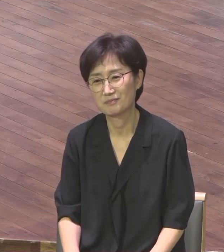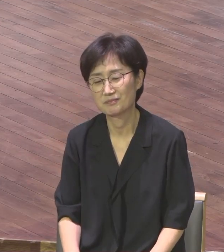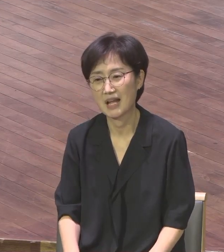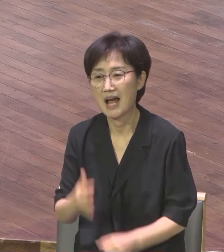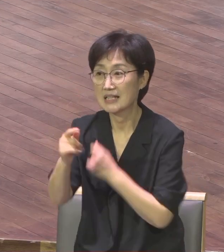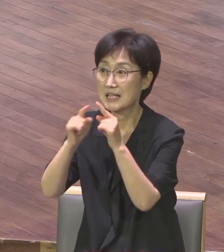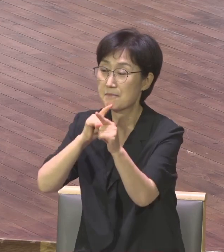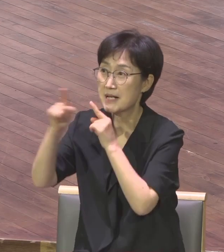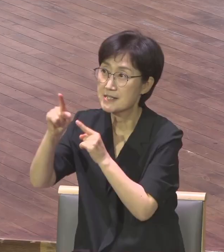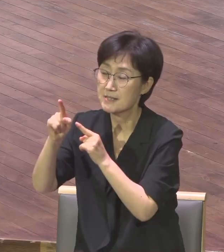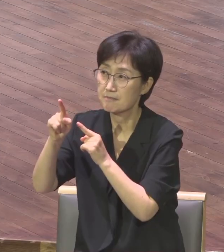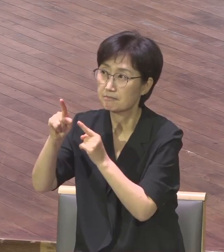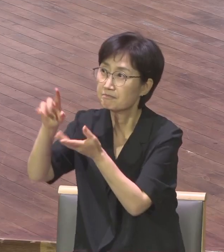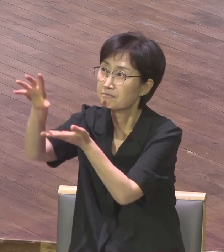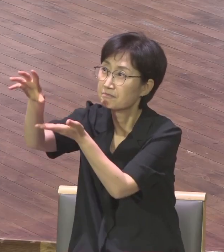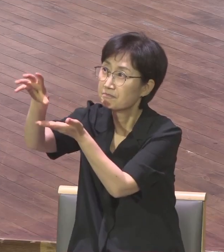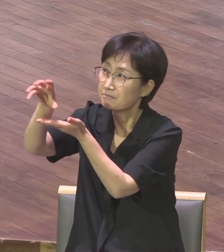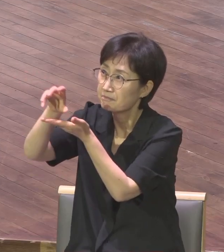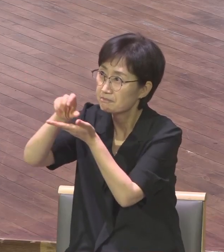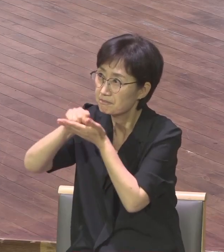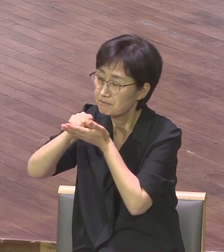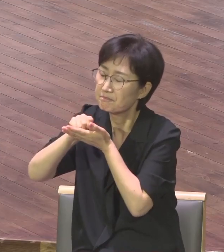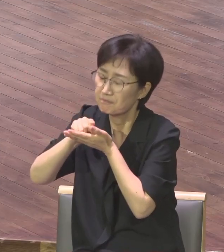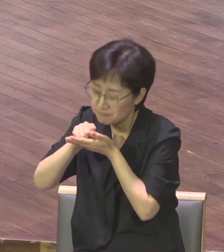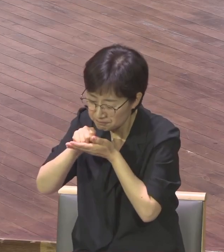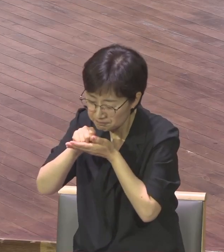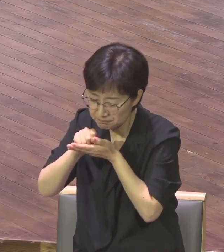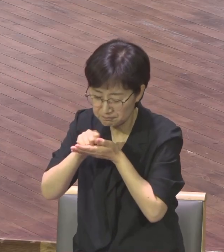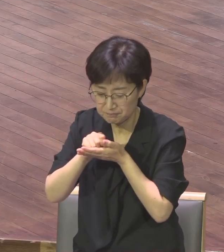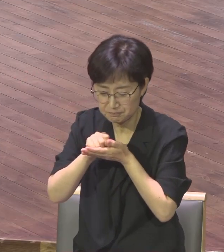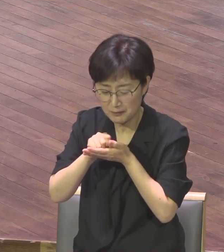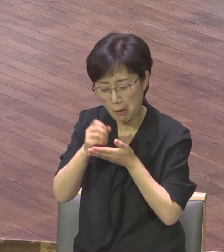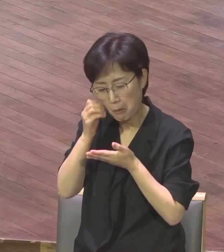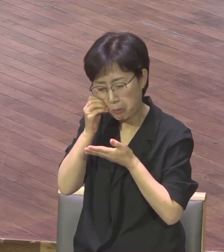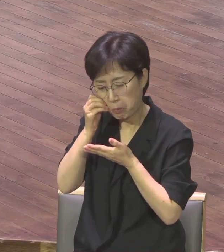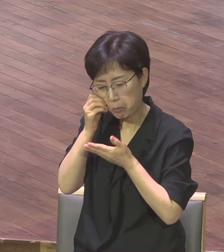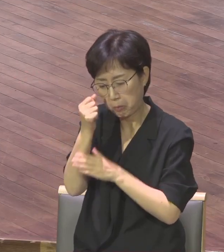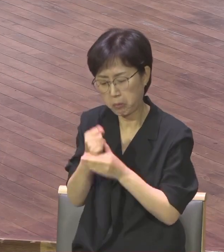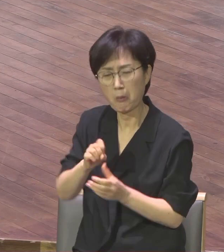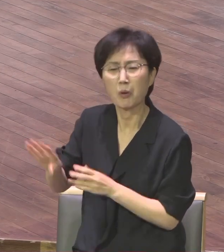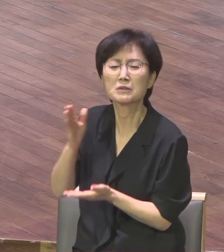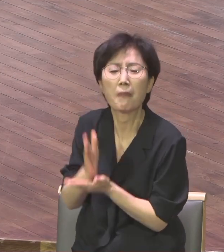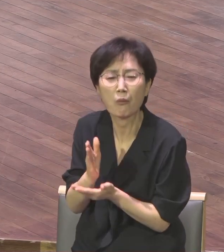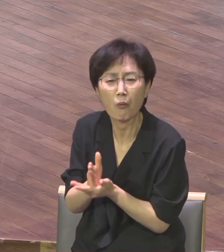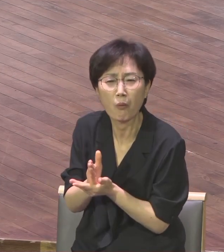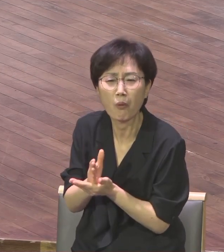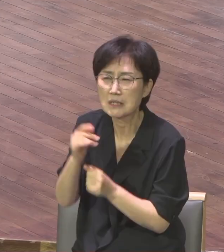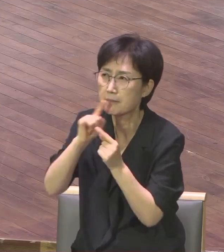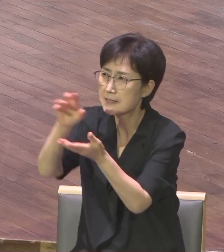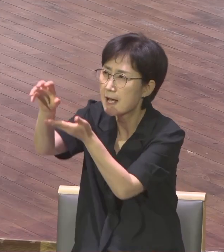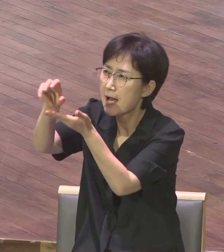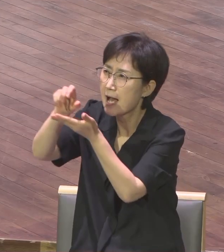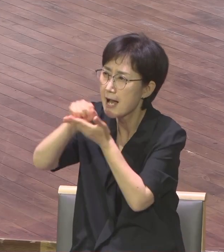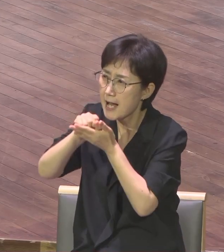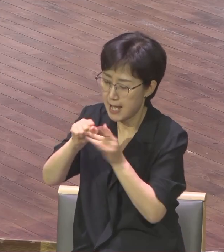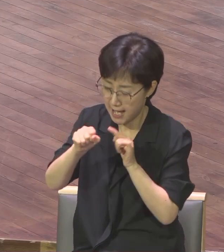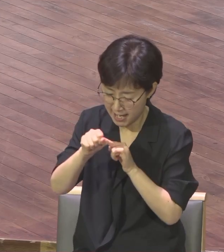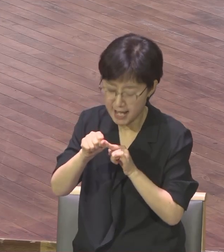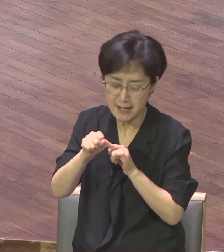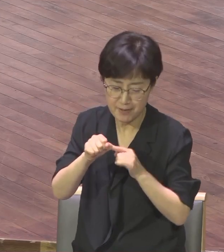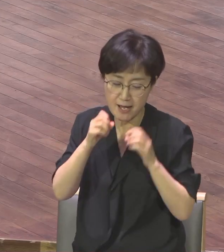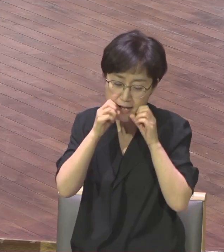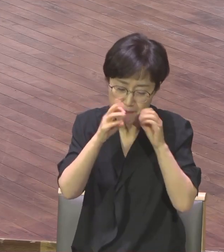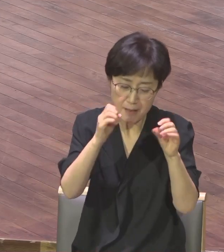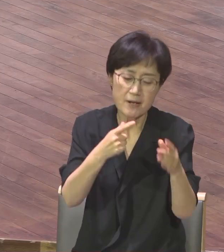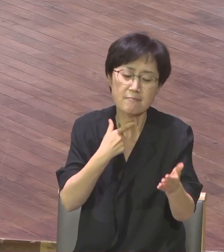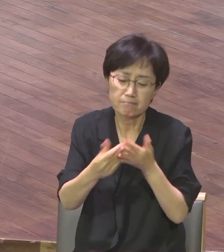잡고 기도해서 체험을 좀 해라. 말씀 성취되는 것을 단 한 번이라도. 교회를